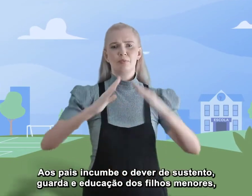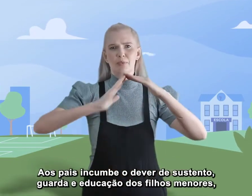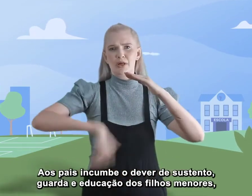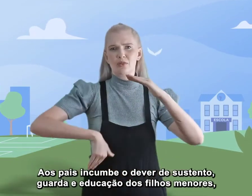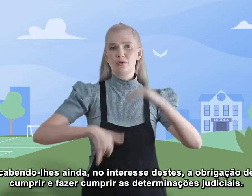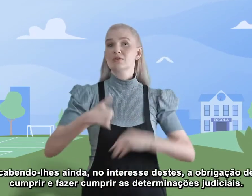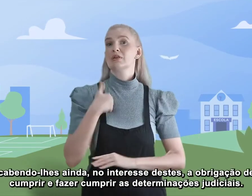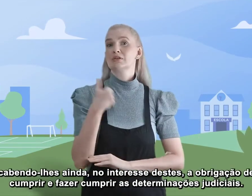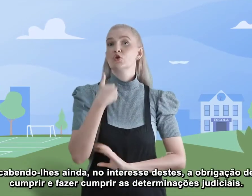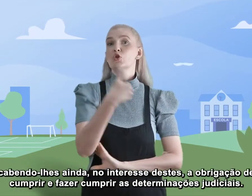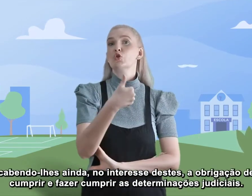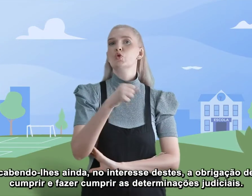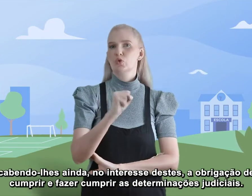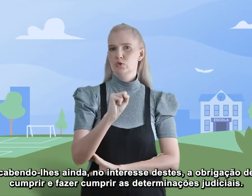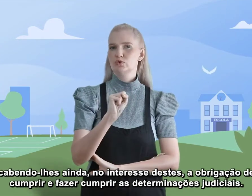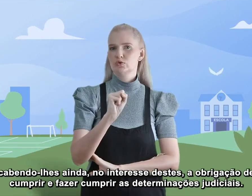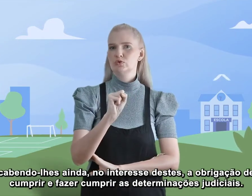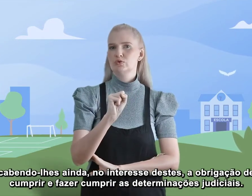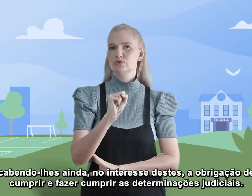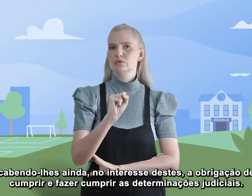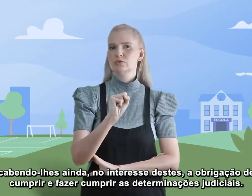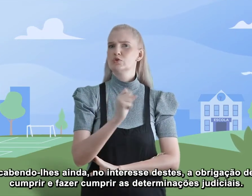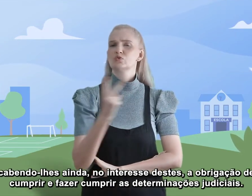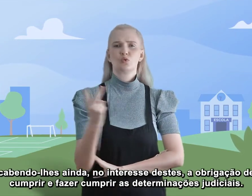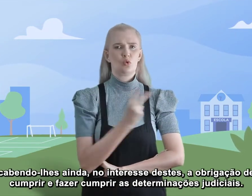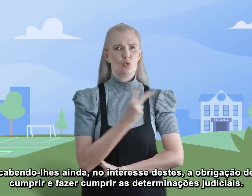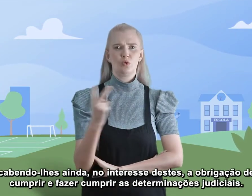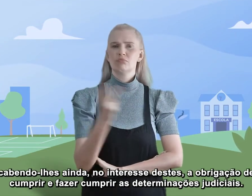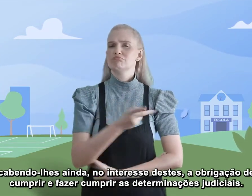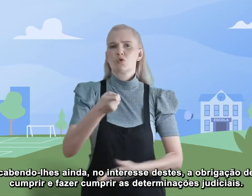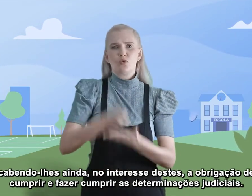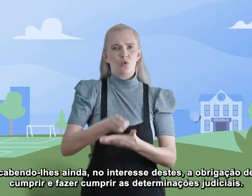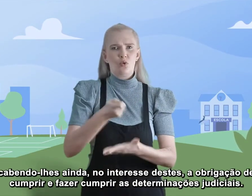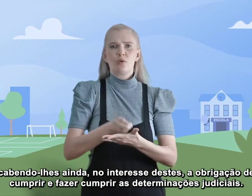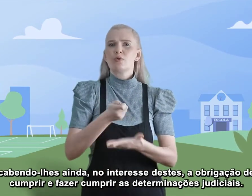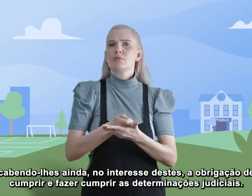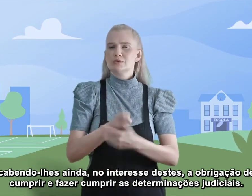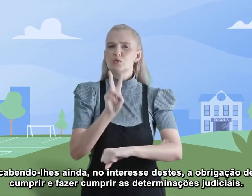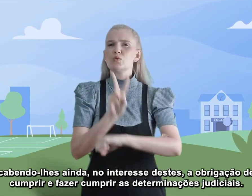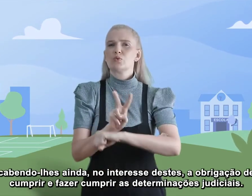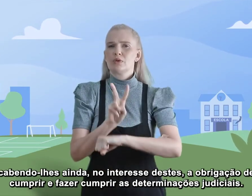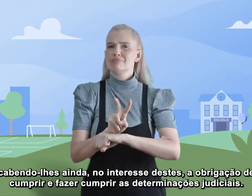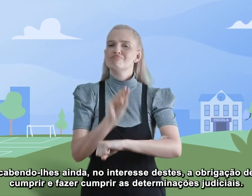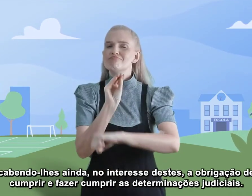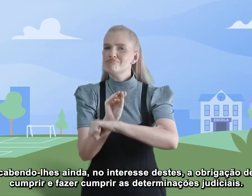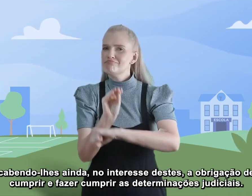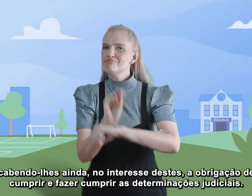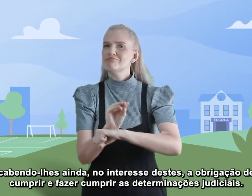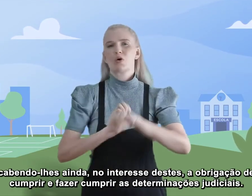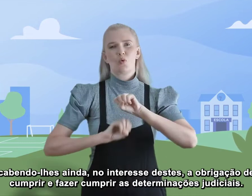menores, cabendo-lhes ainda, no interesse destes, a obrigação de cumprir e fazer cumprir as determinações